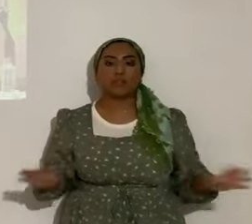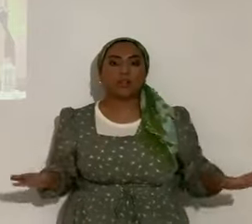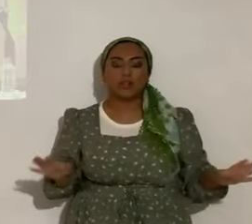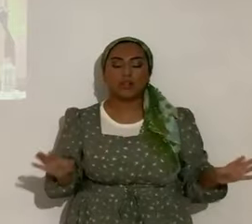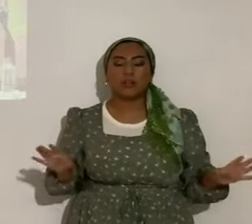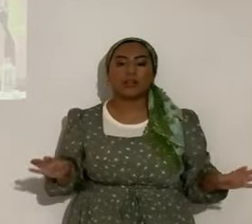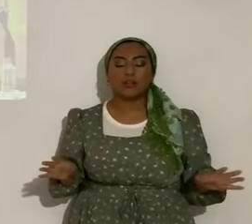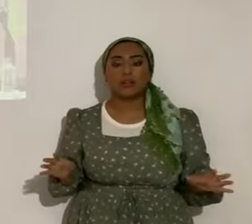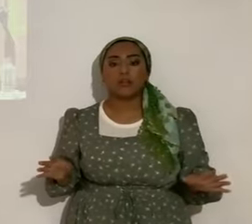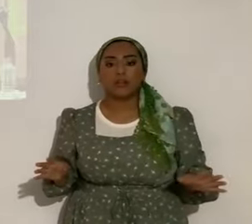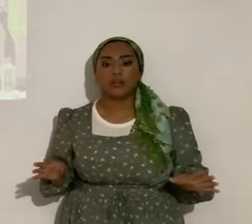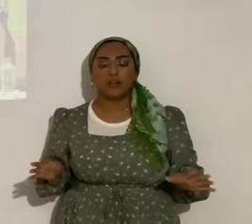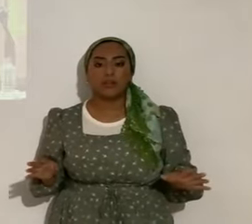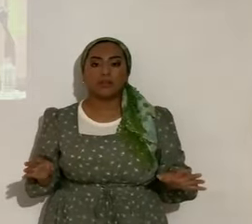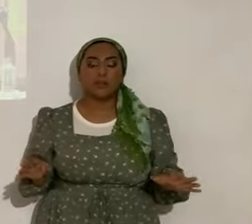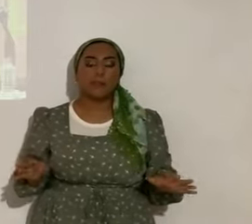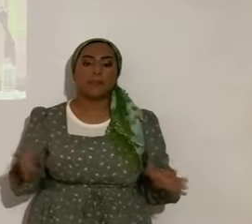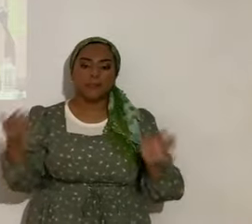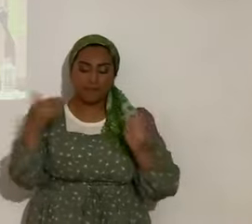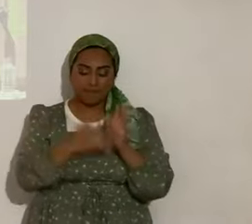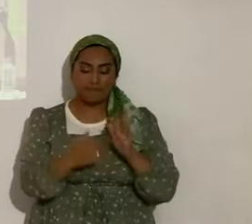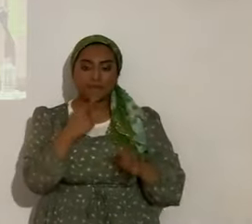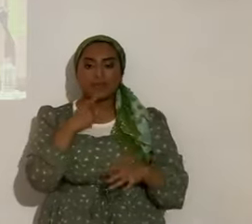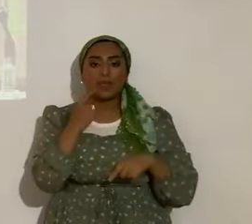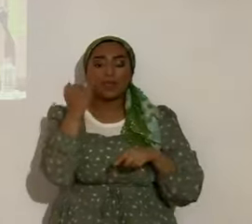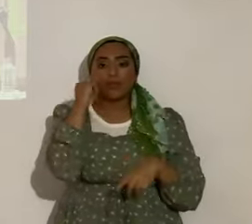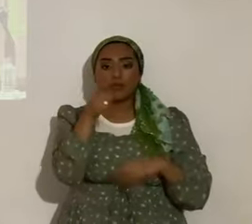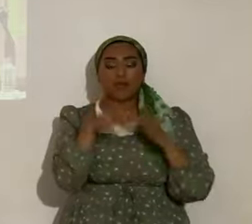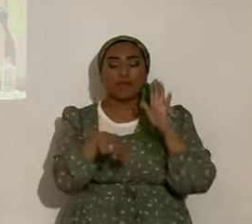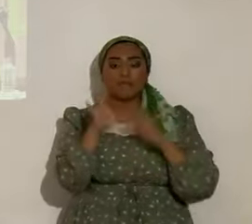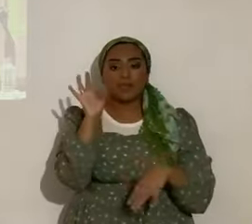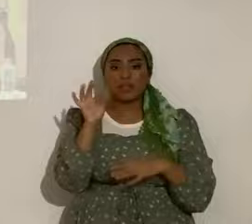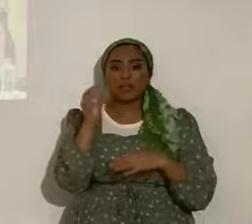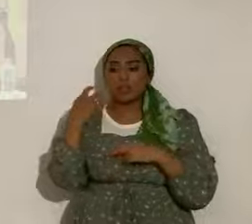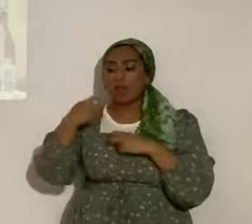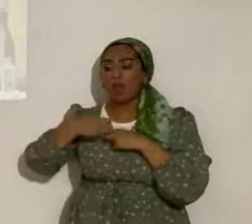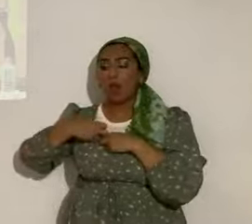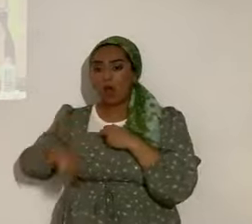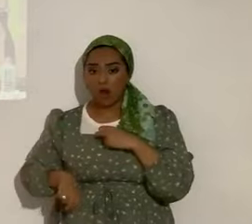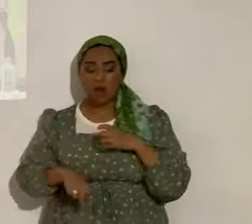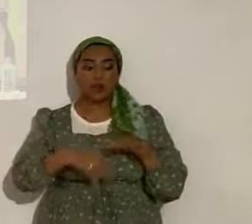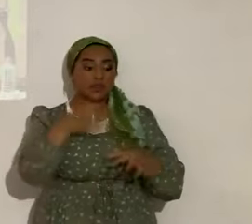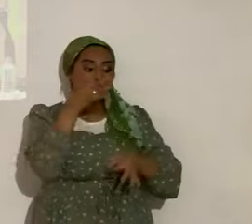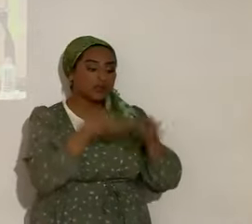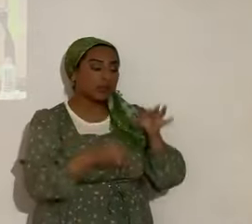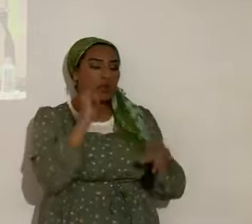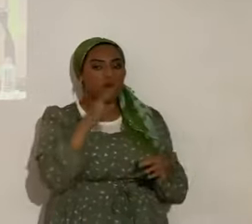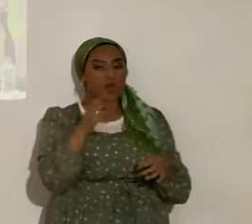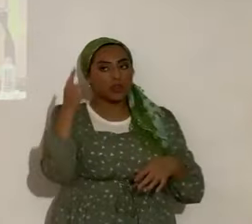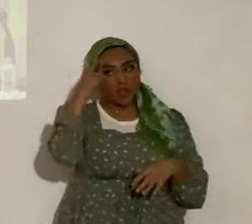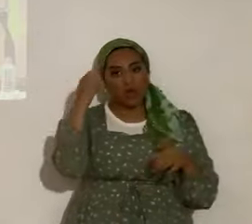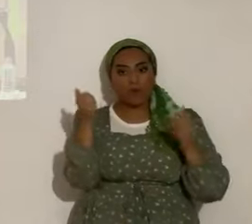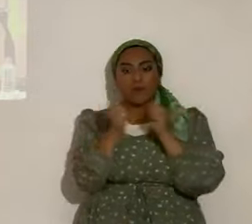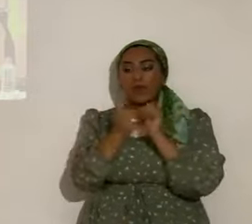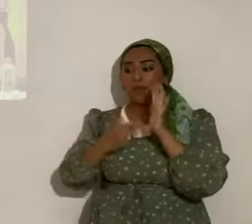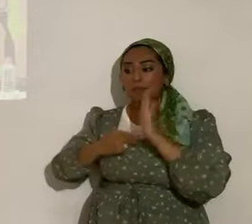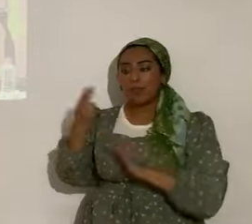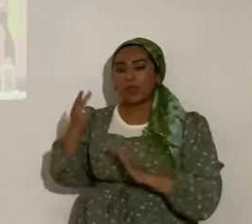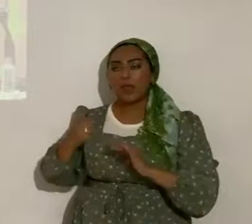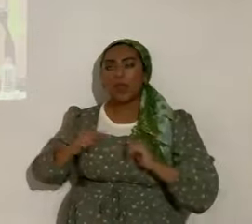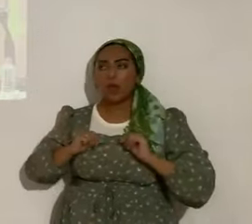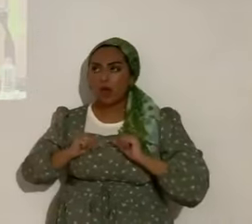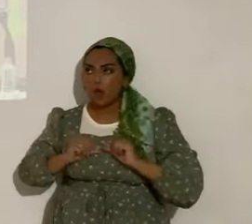estaríamos perdidos. Repito, pero si tú encuentras difícil lo justo o el pensar con rectitud,